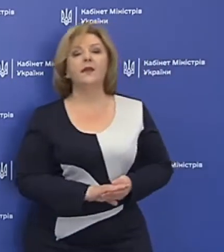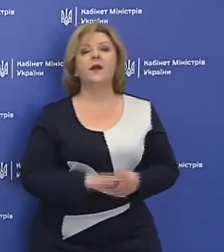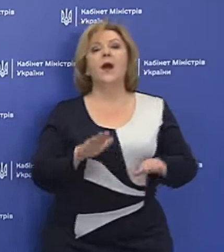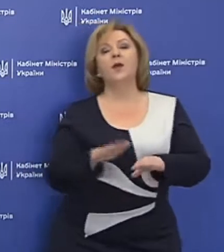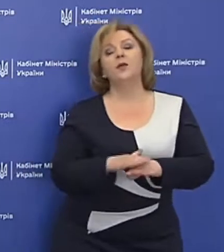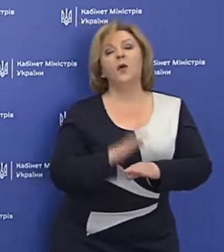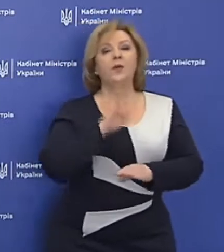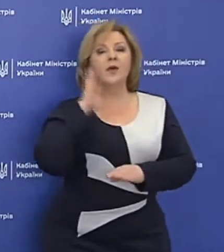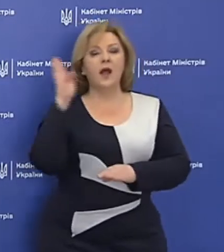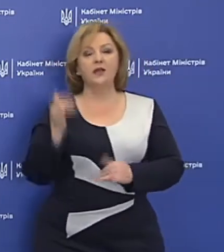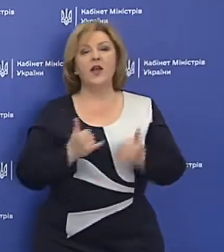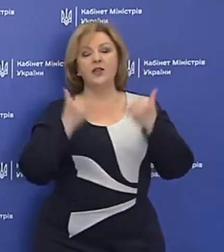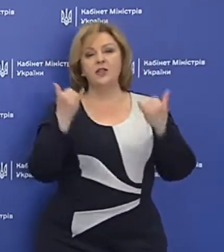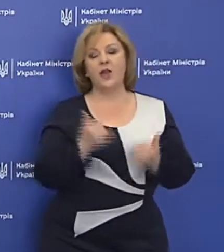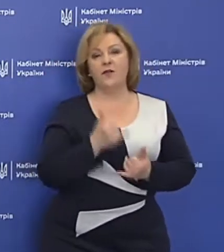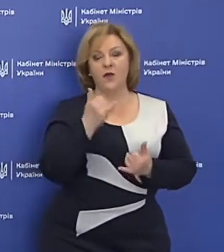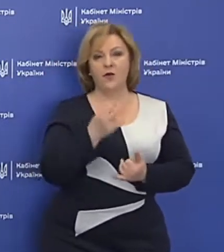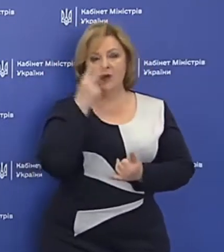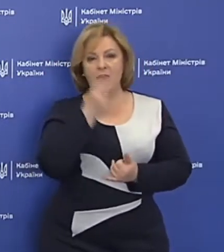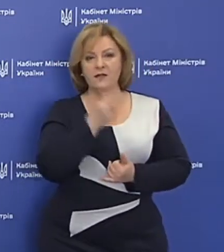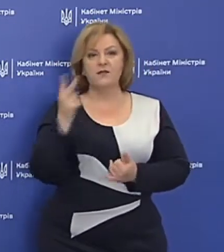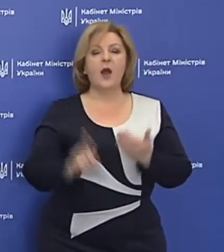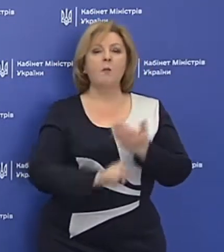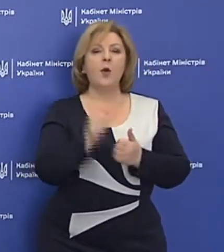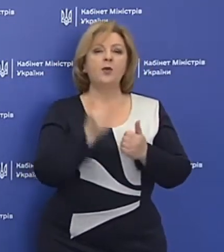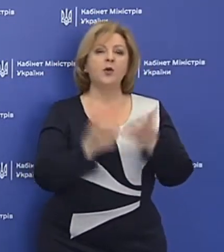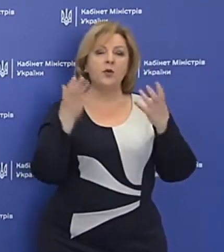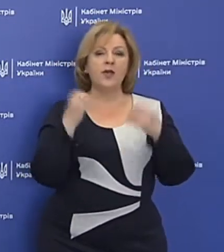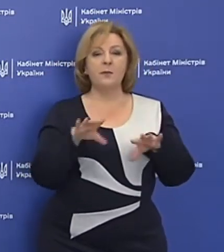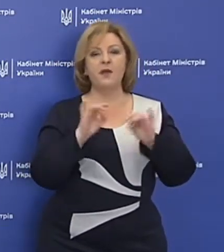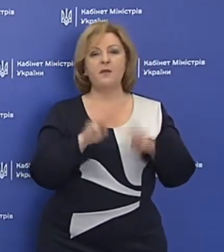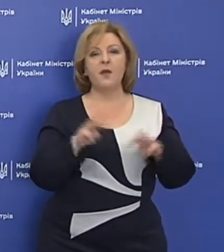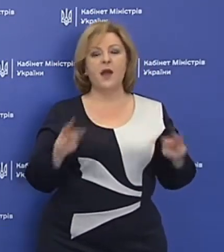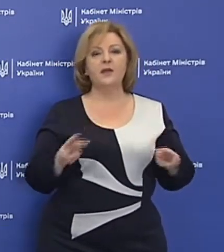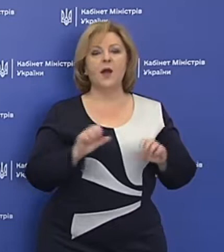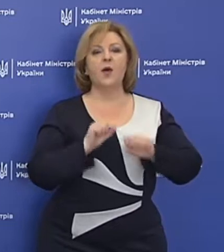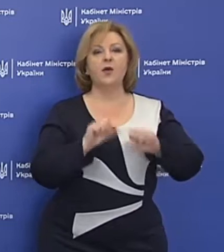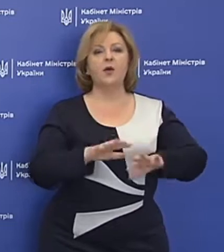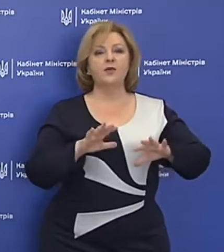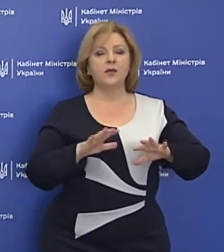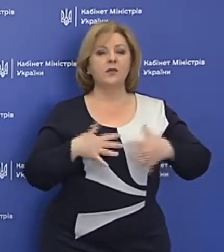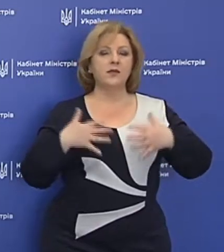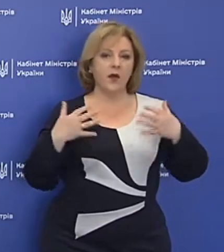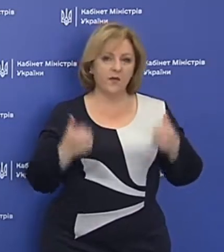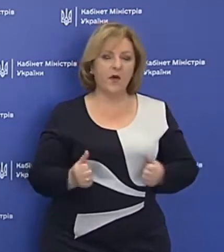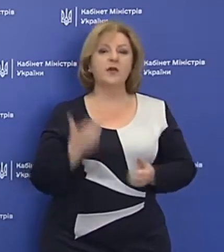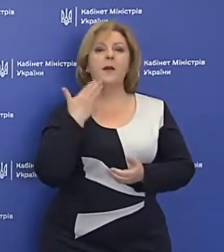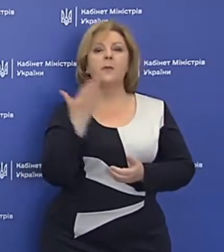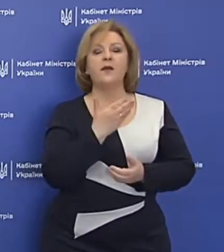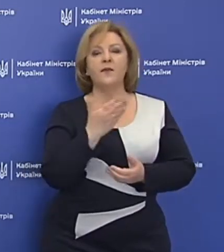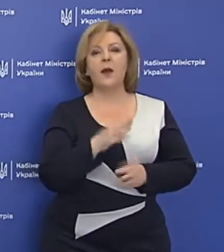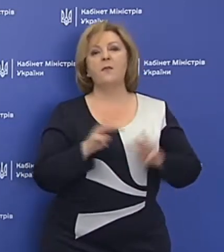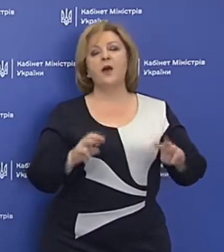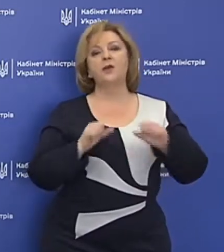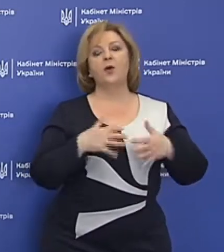Шановні глядачі, розпочинаємо черговий щоденний брифінг Міністерства охорони здоров'я. Вже традиційно спікером буде міністр охорони здоров'я Максим Степанов.